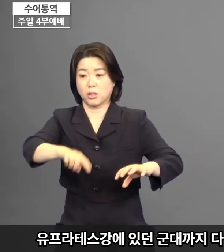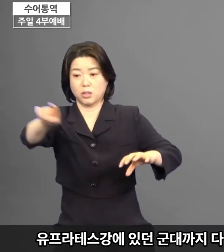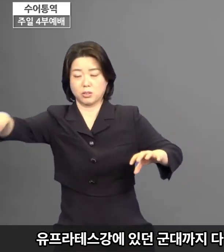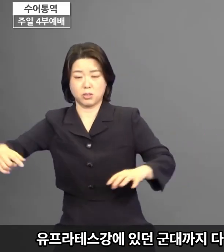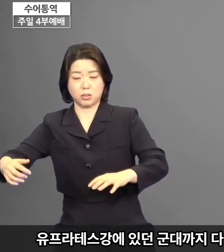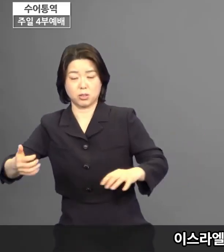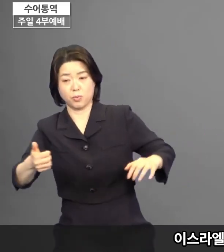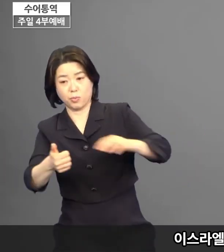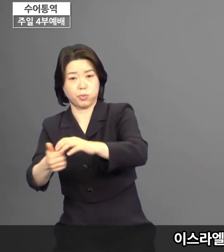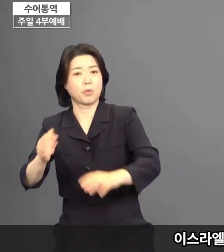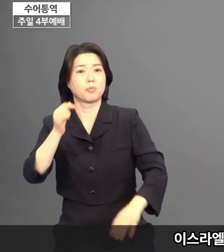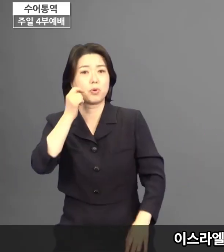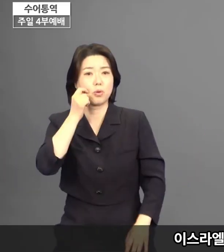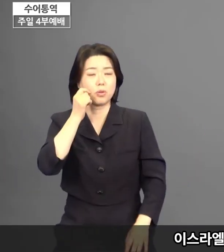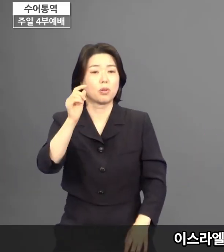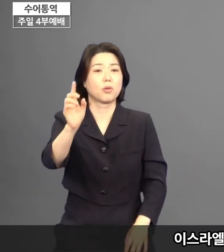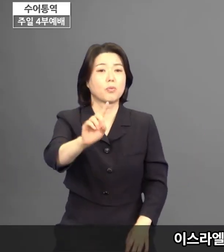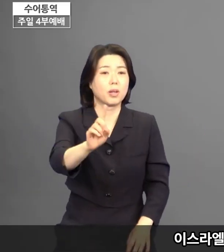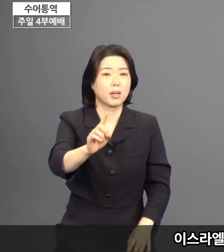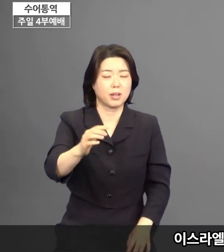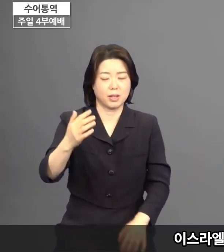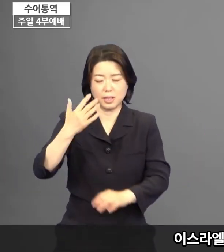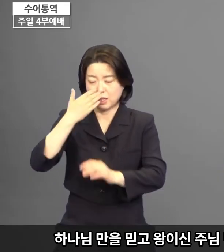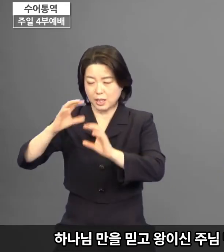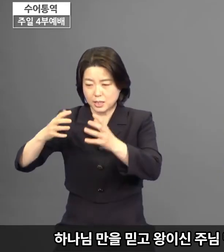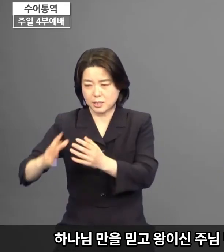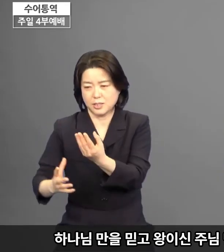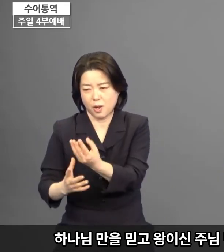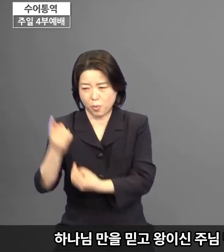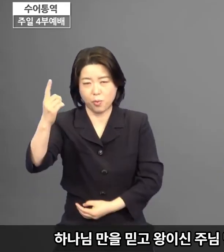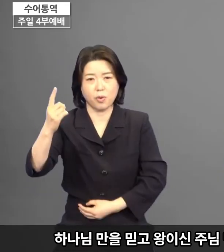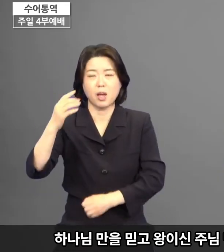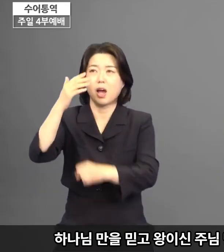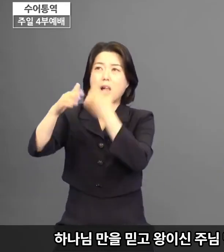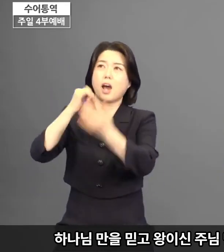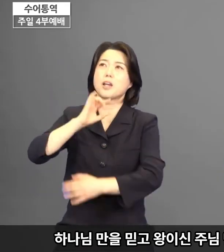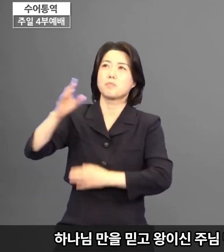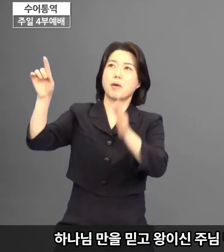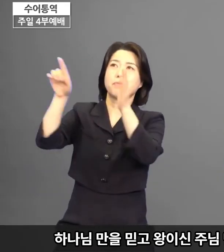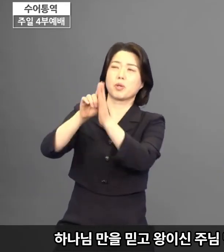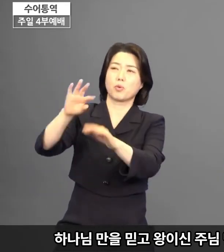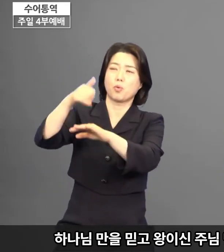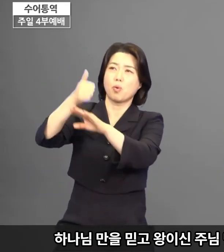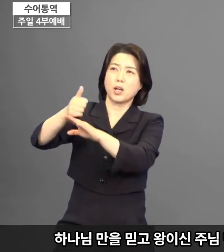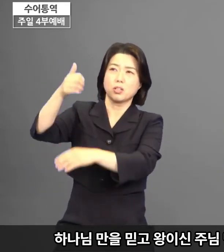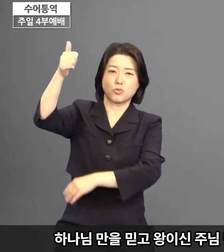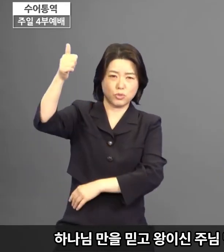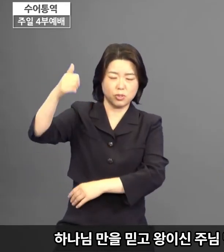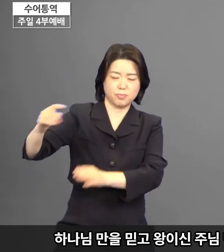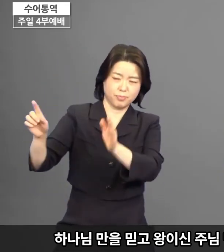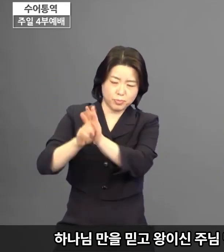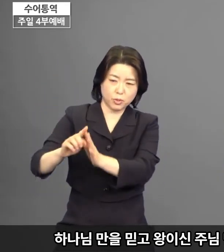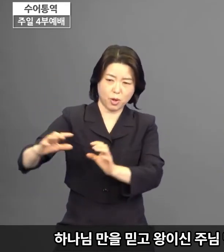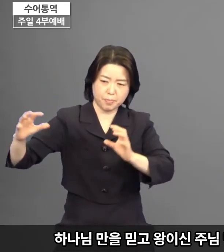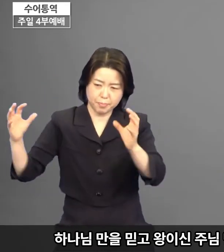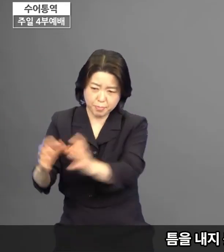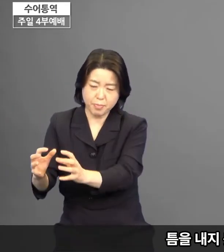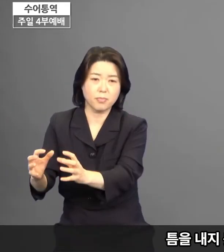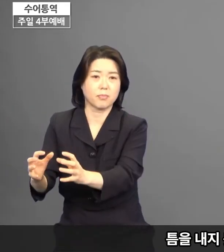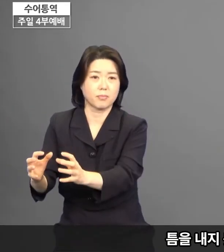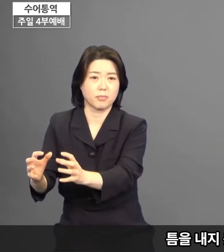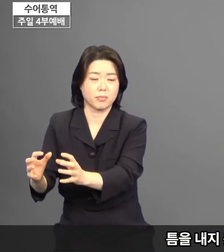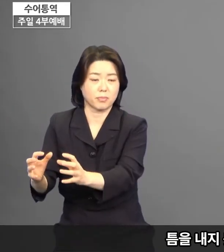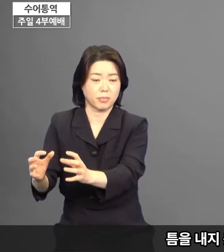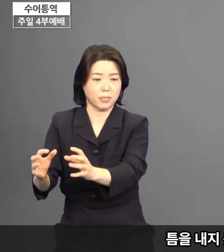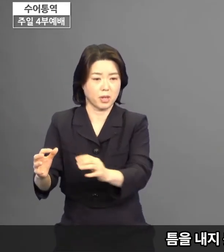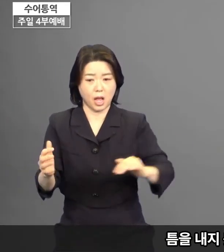없는 거예요. 왜? 이스라엘이 하나 돼요. 하나님만을 믿고 왕이신 주님만을 의지하며 똘똘 뭉쳐 있으니까